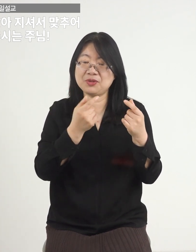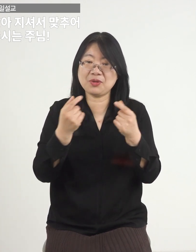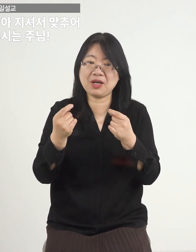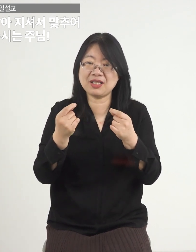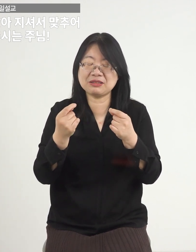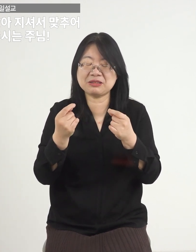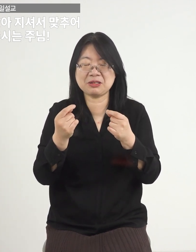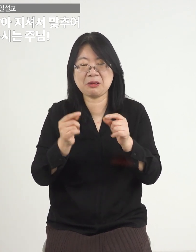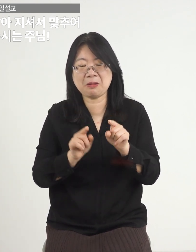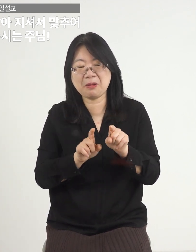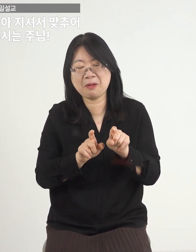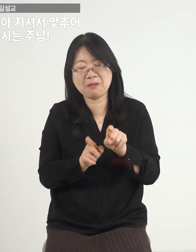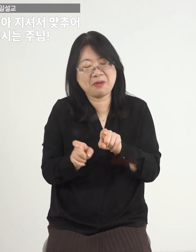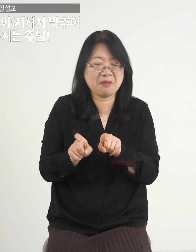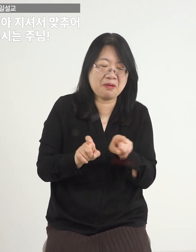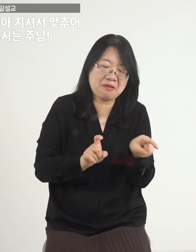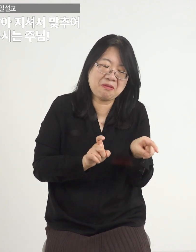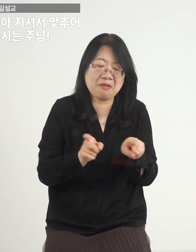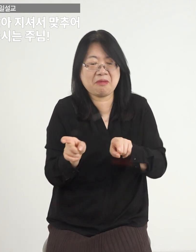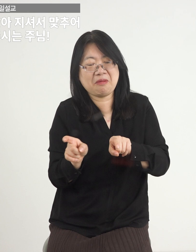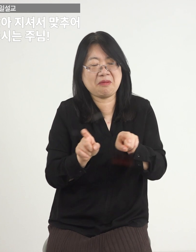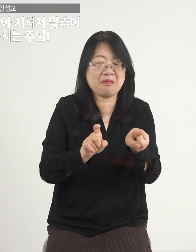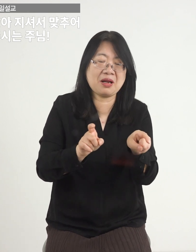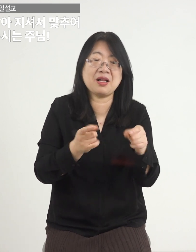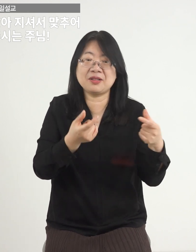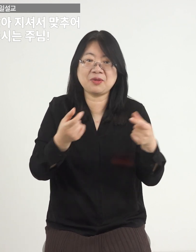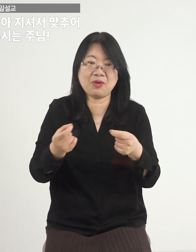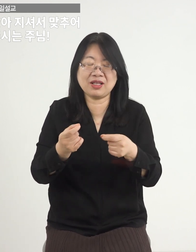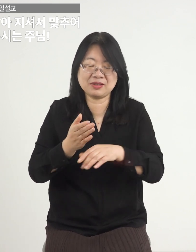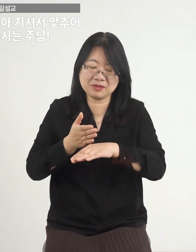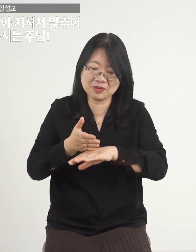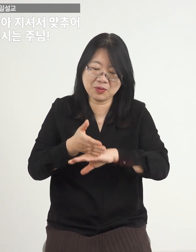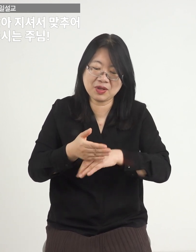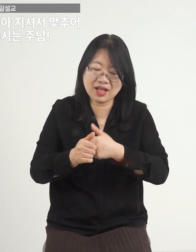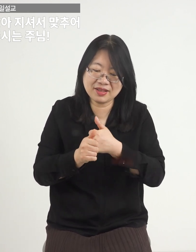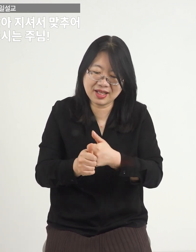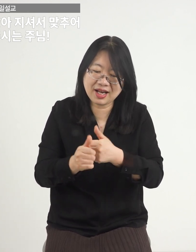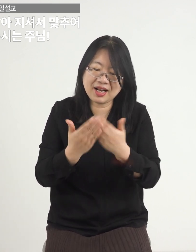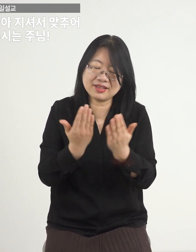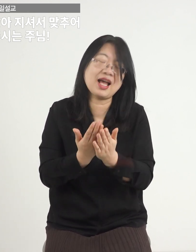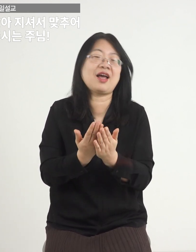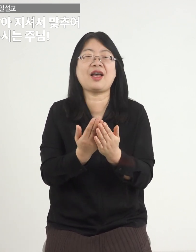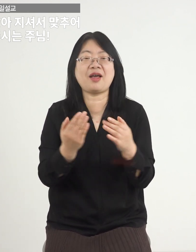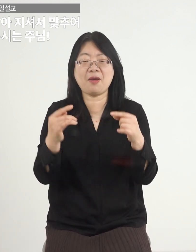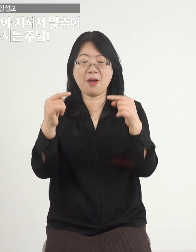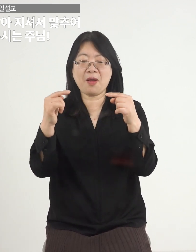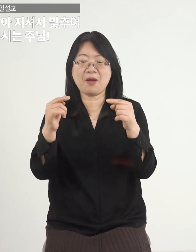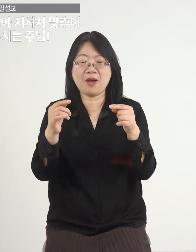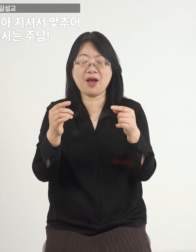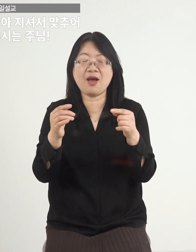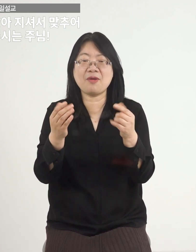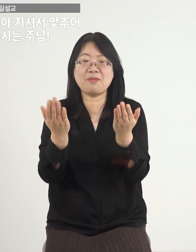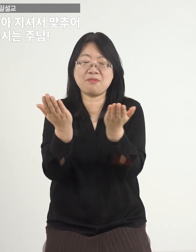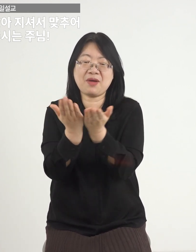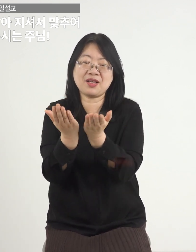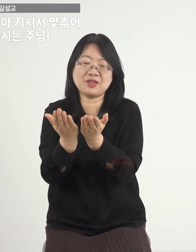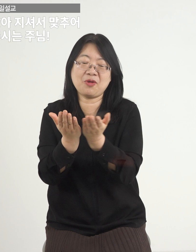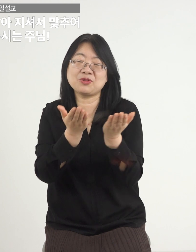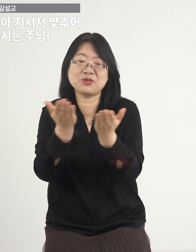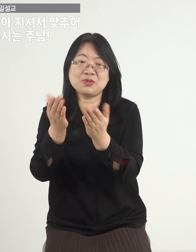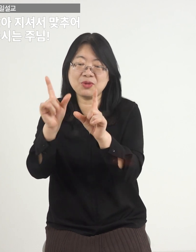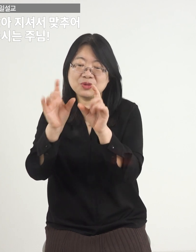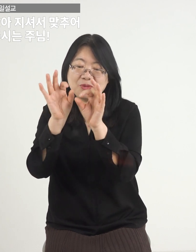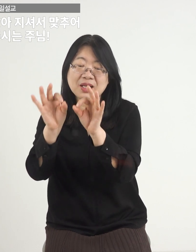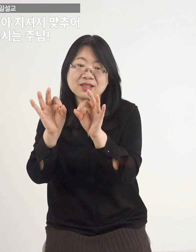삐뚤빼뚤한 걸음으로 똑같은 템포로 다 맞추어 주시더라고요. 저는 유심히